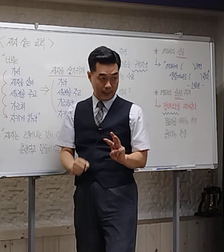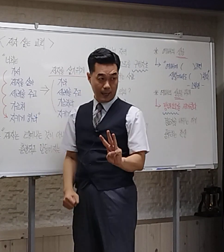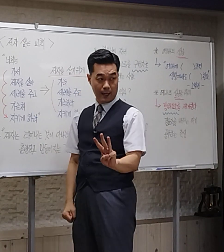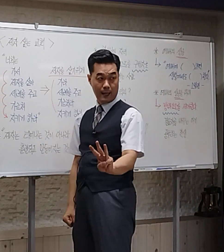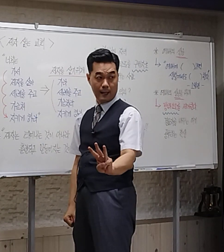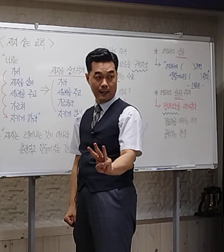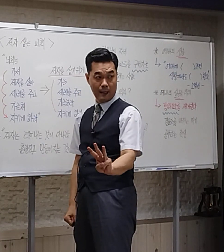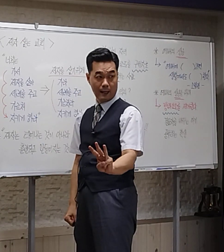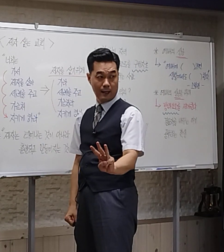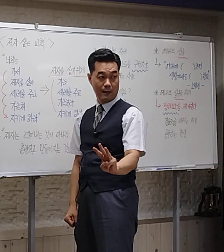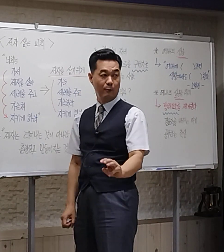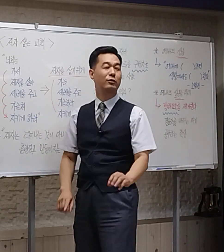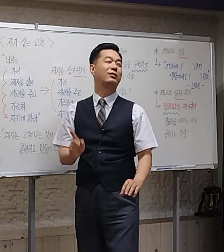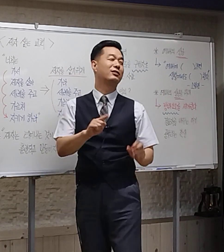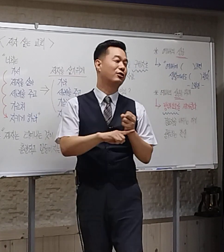개? 무슨 뜻이죠?